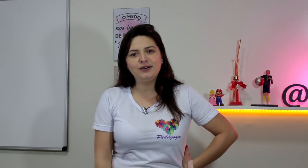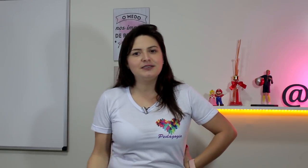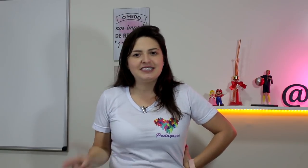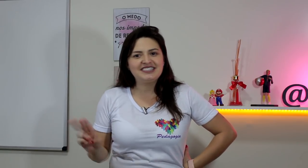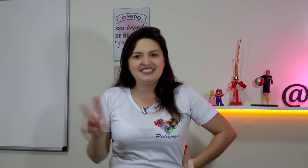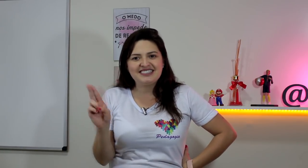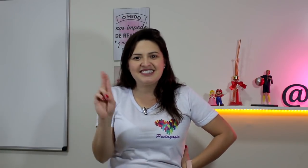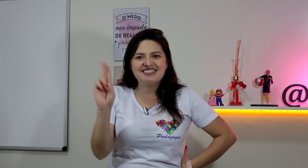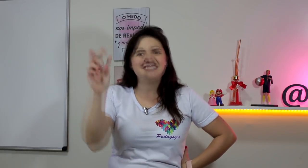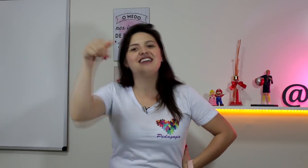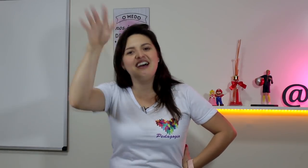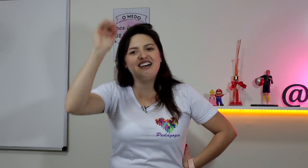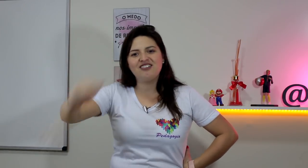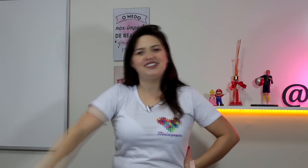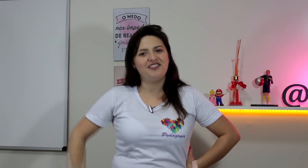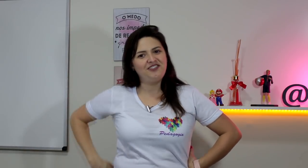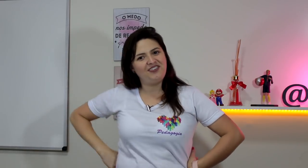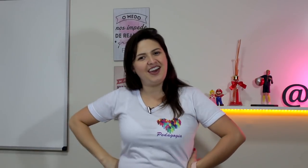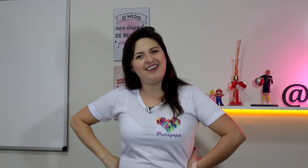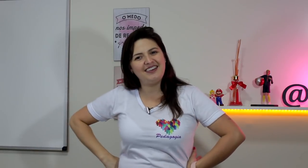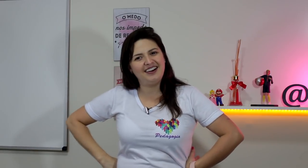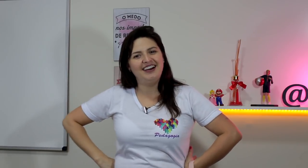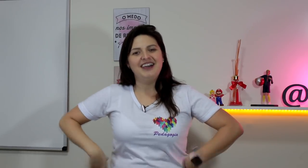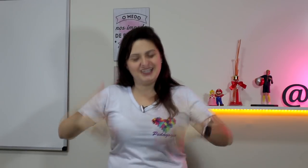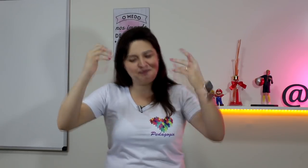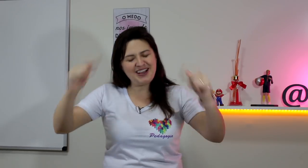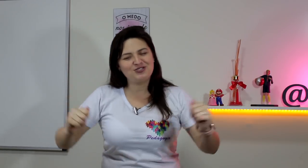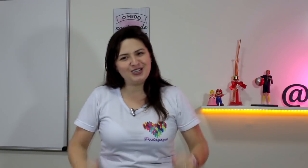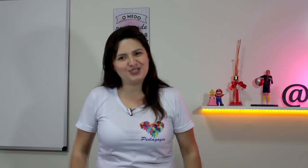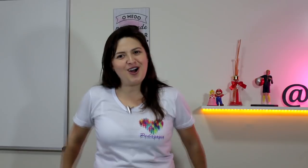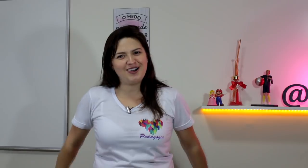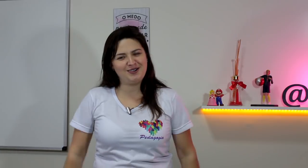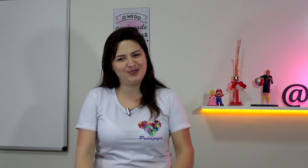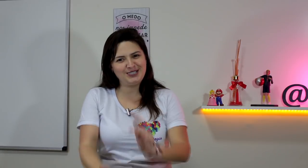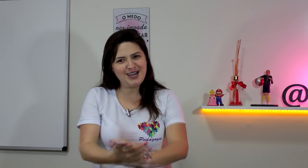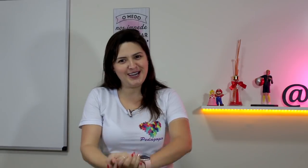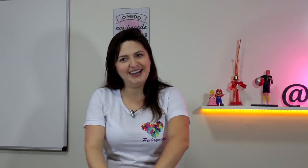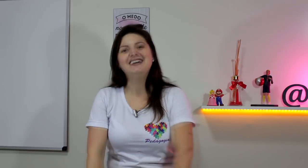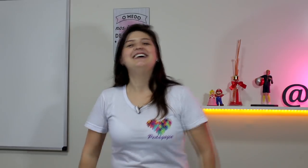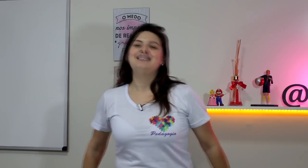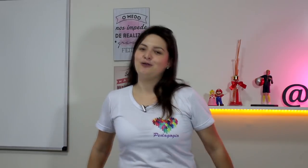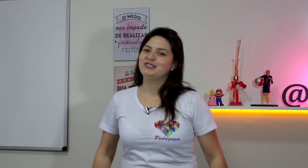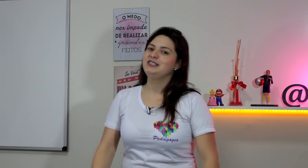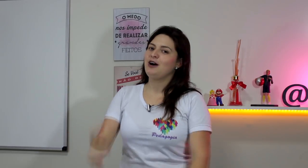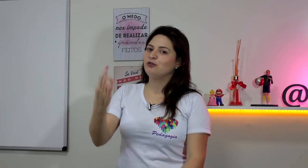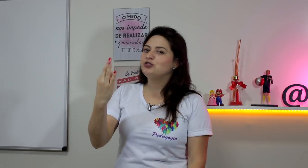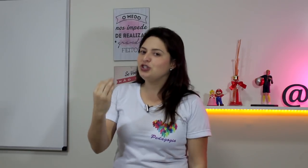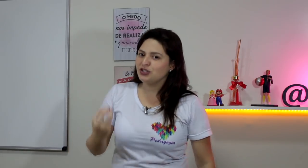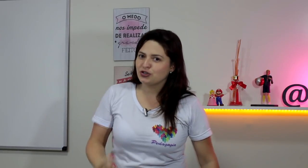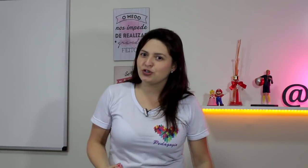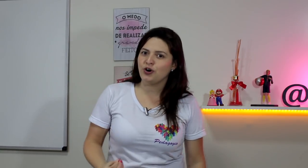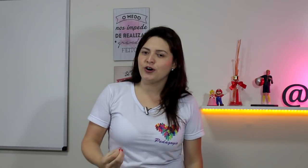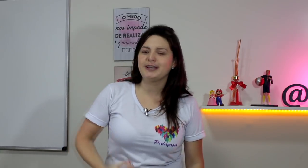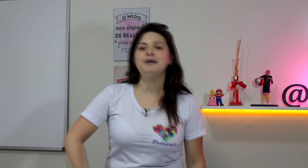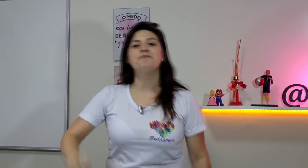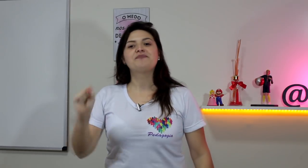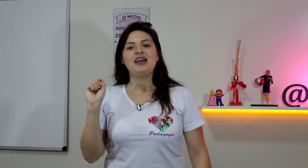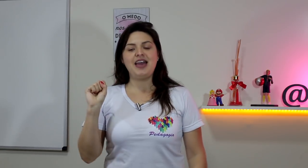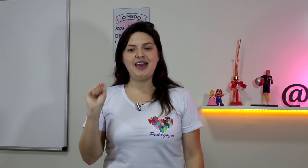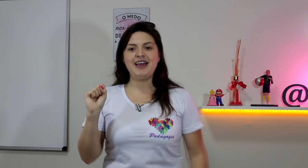não. Não, coisa feia. Respeite sua sogra, mocinha. Não, o sinal de sogra é